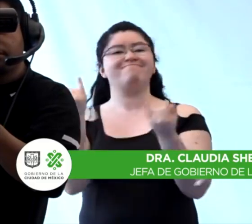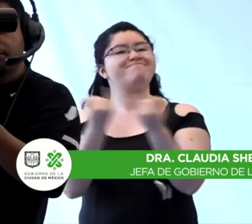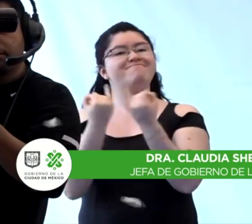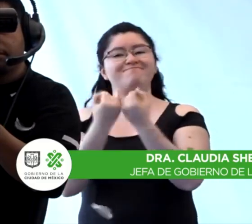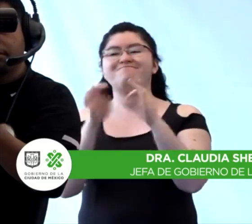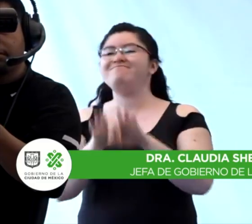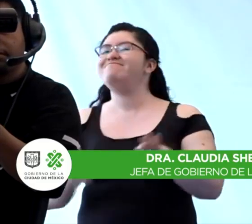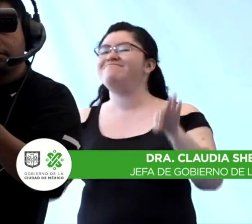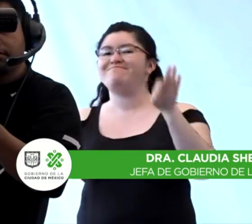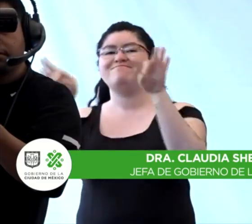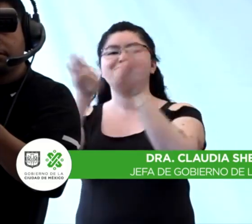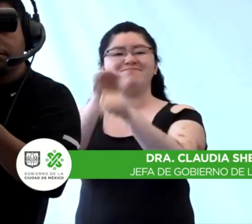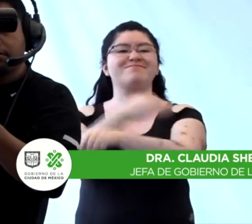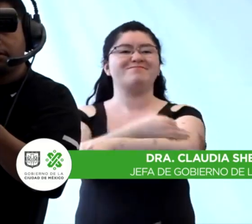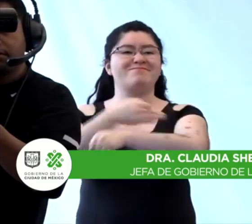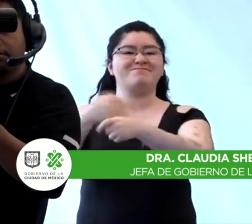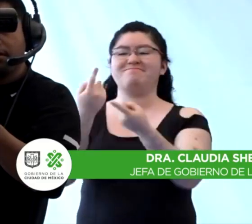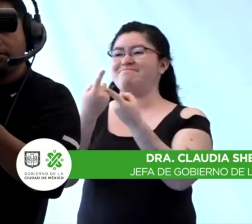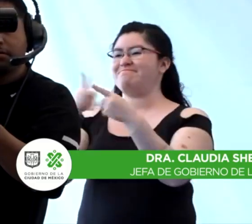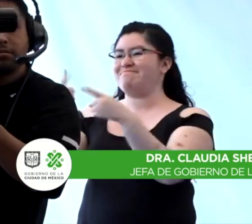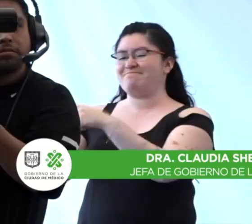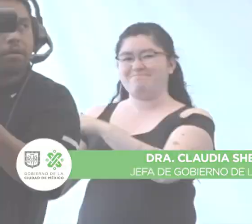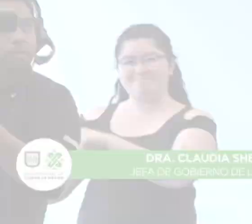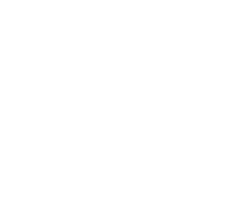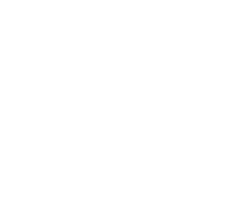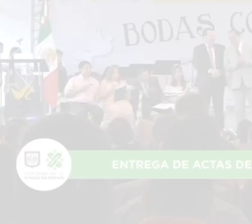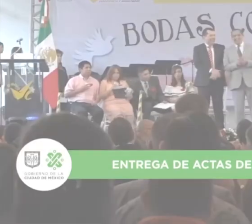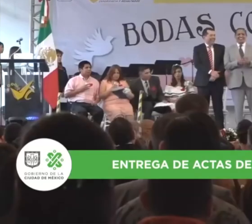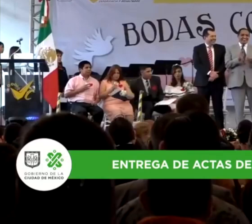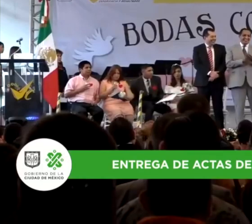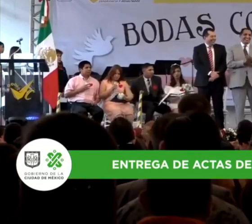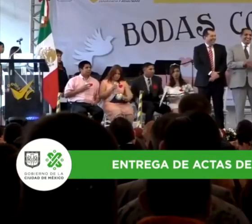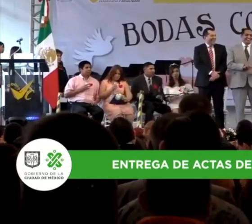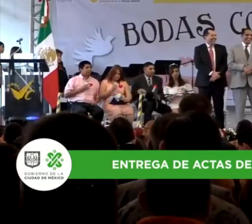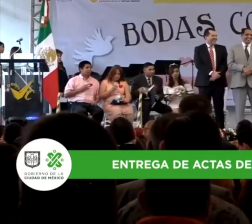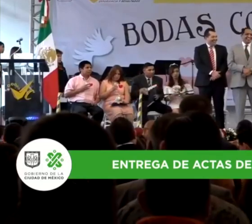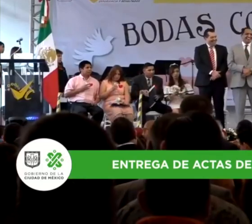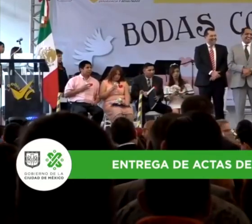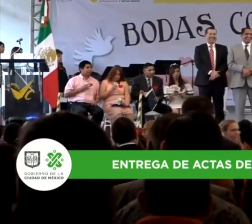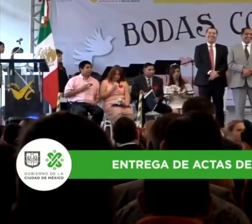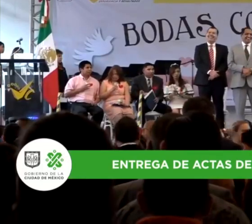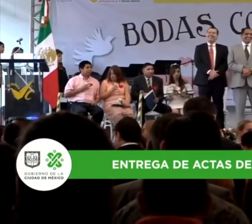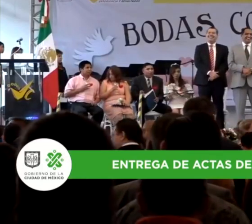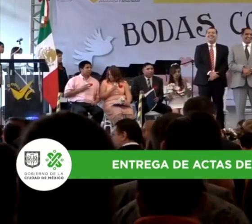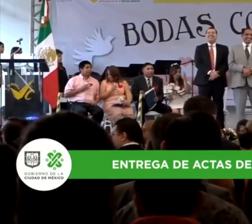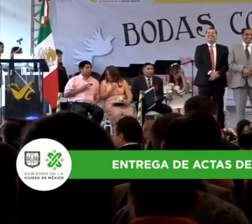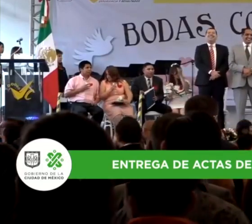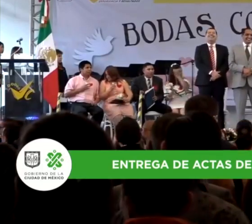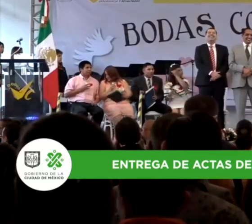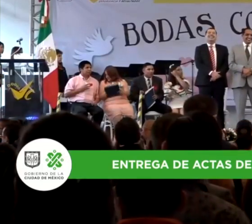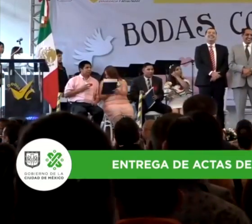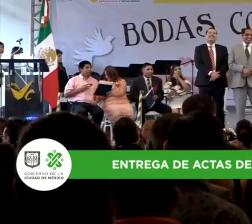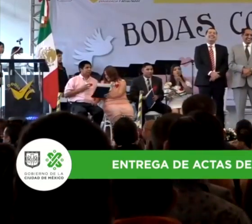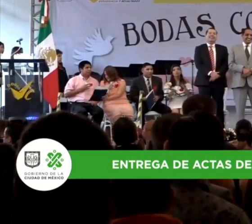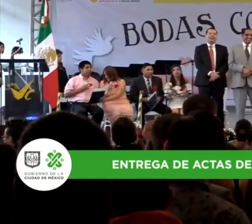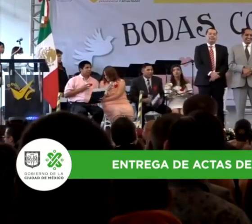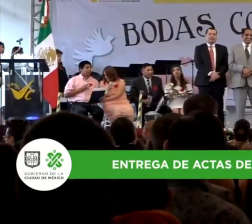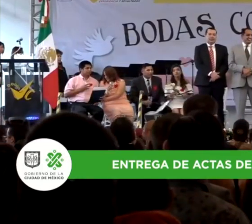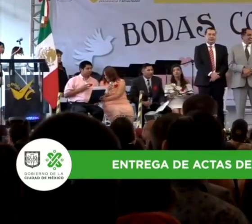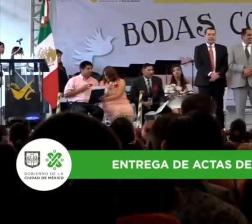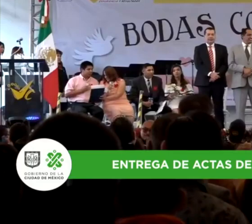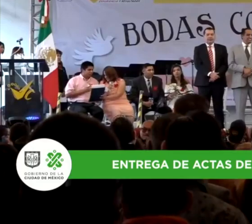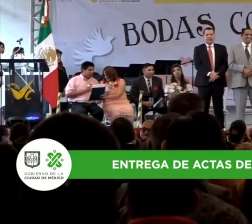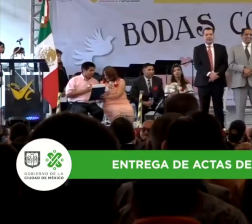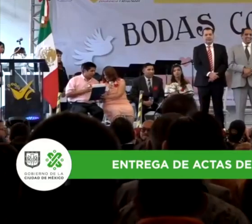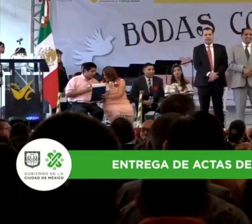principalmente estas familias diversas que la componen. El licenciado Manuel Becerra García, director